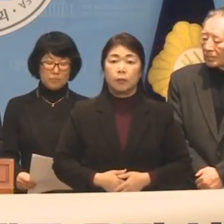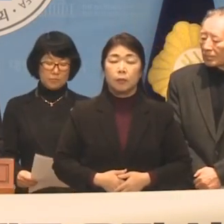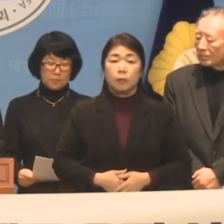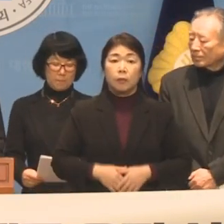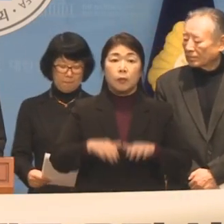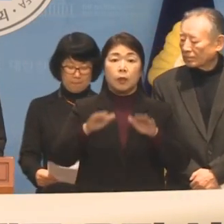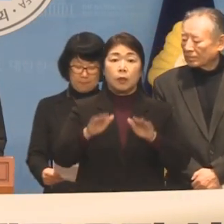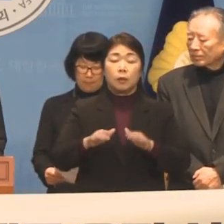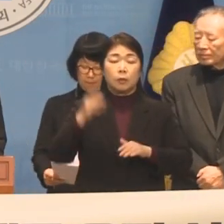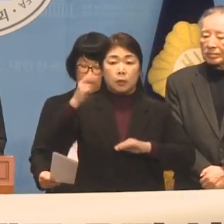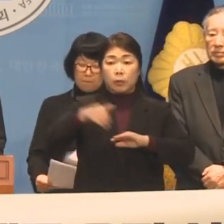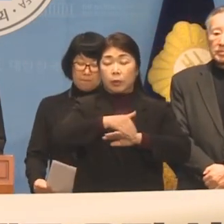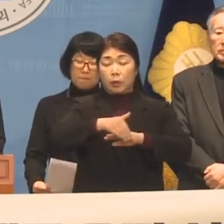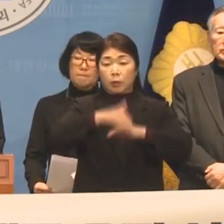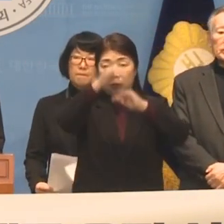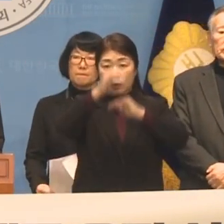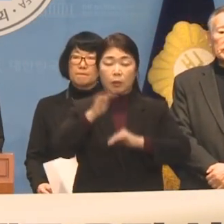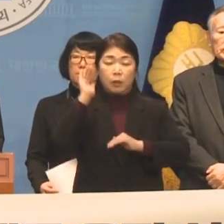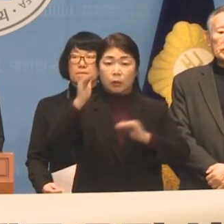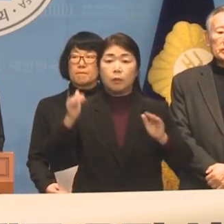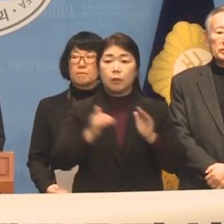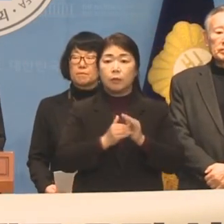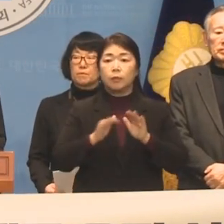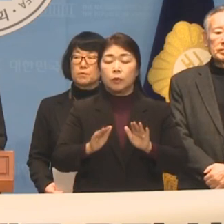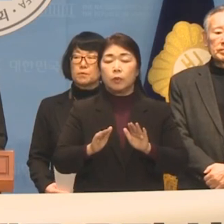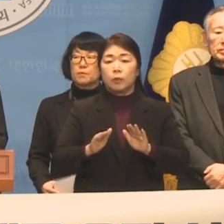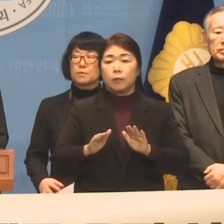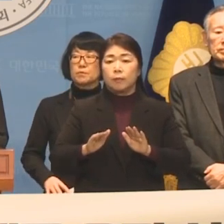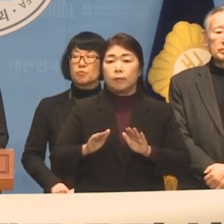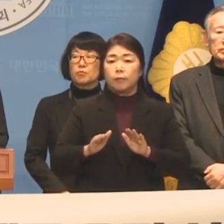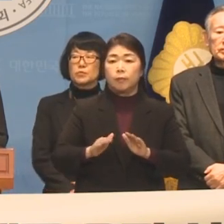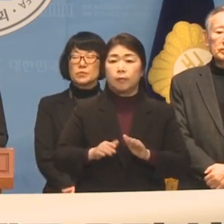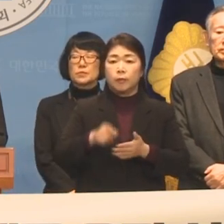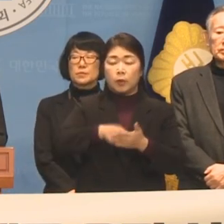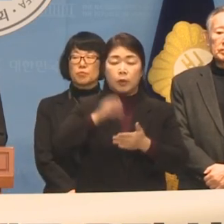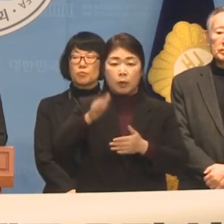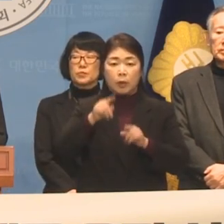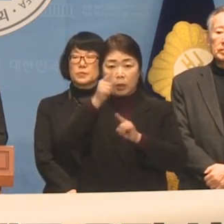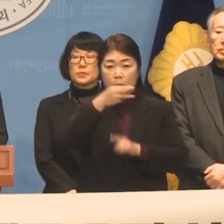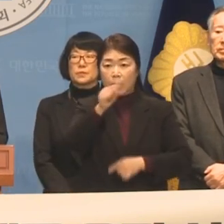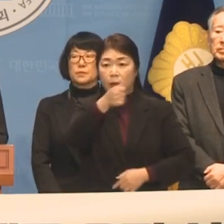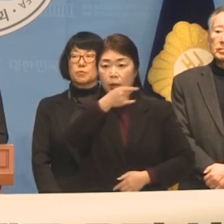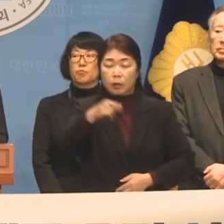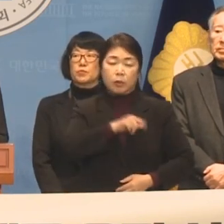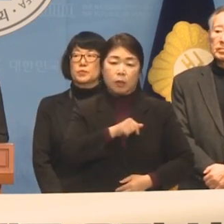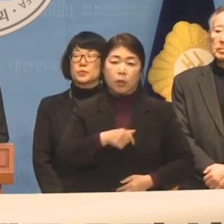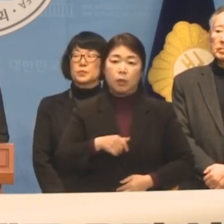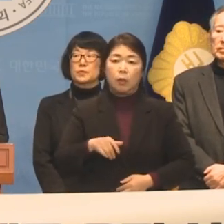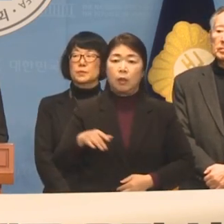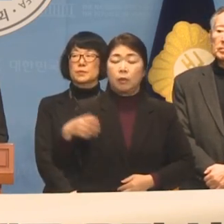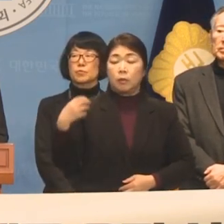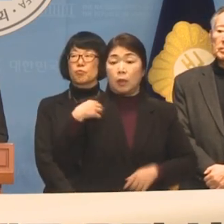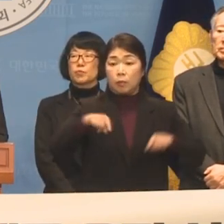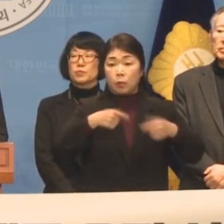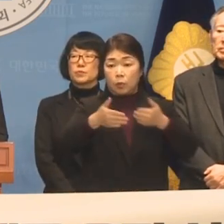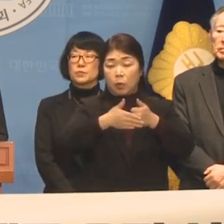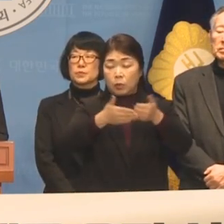이것으로 예정된 기자회견을 마치겠습니다. 오늘 기자회견은 이탄희 의원이 소개 의원이고요.